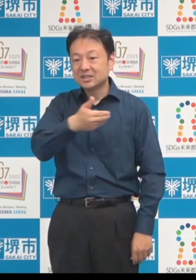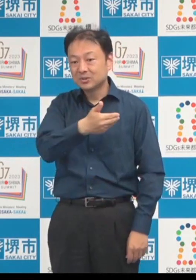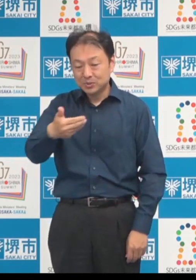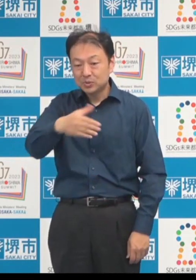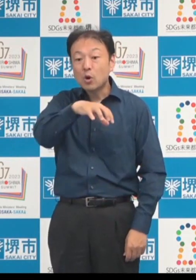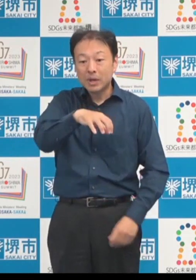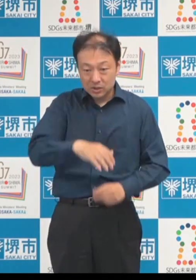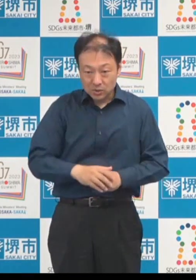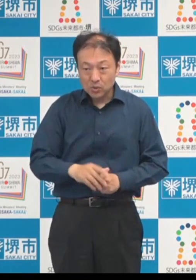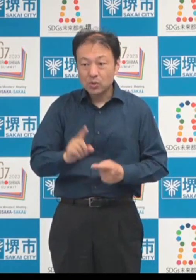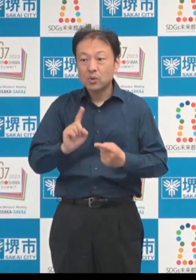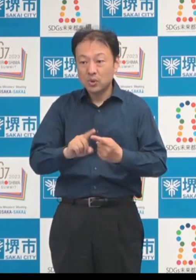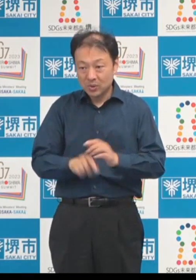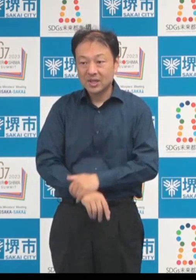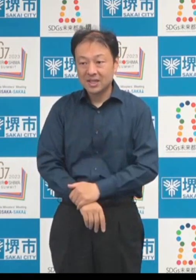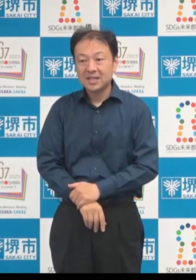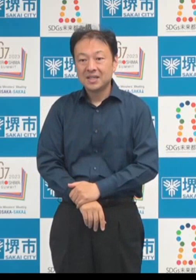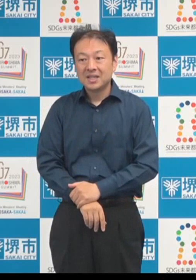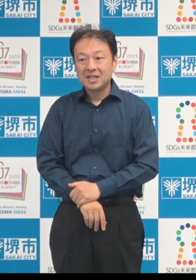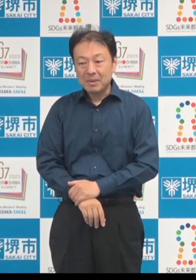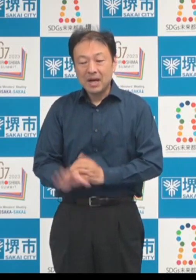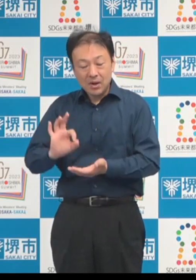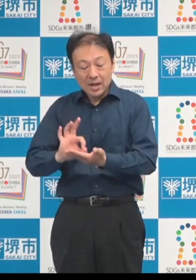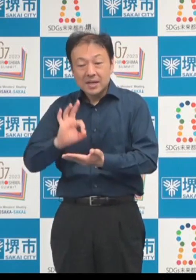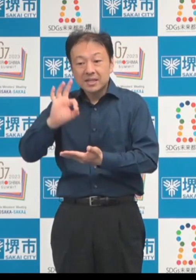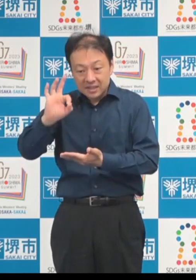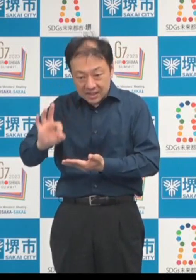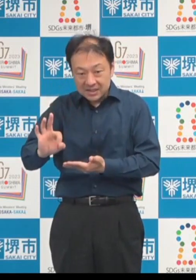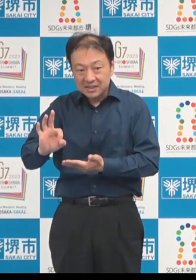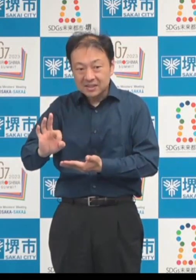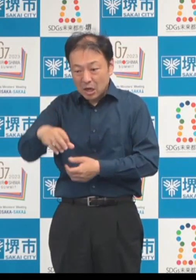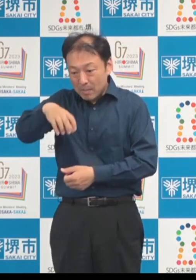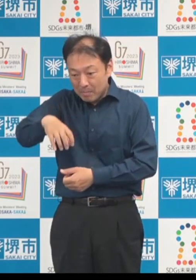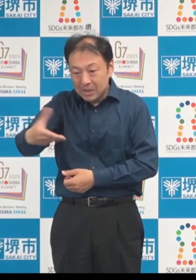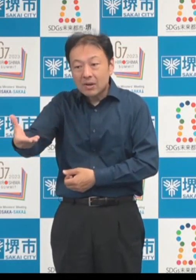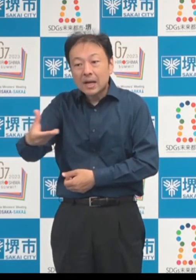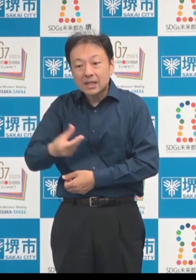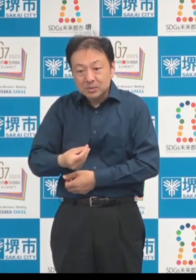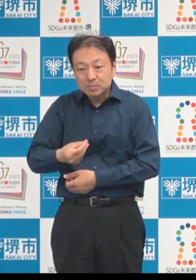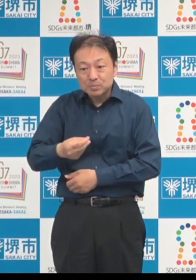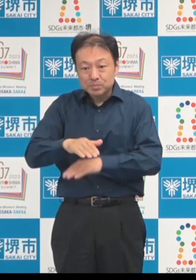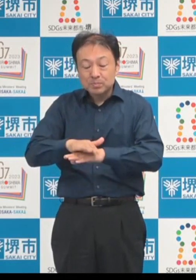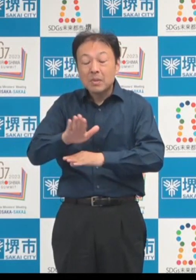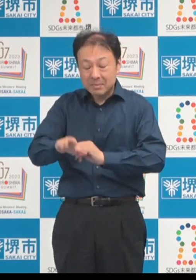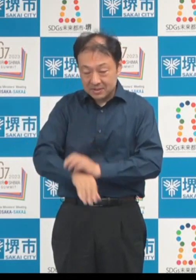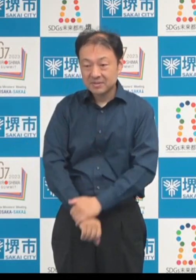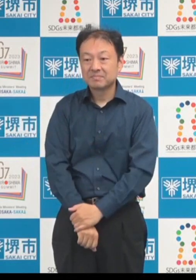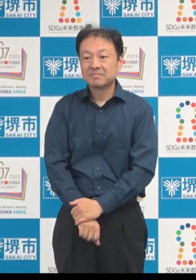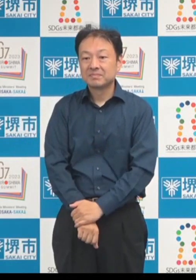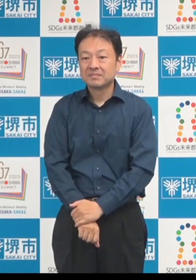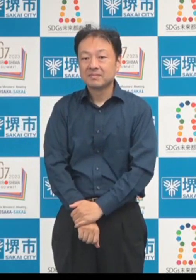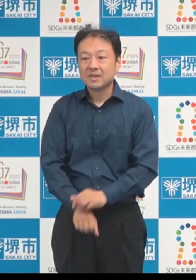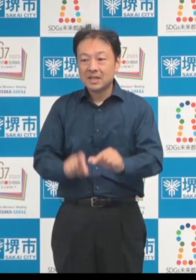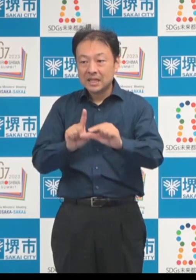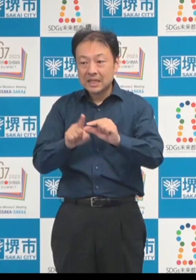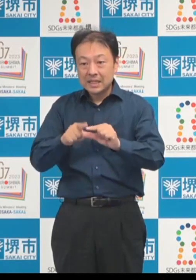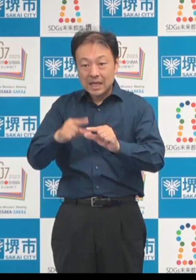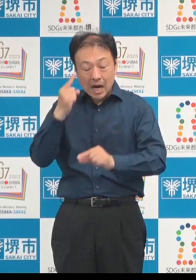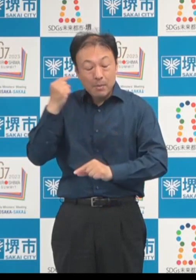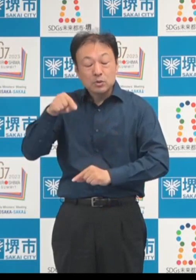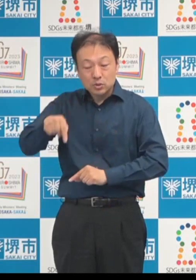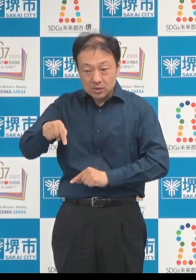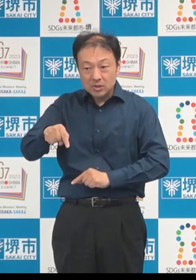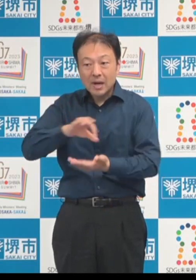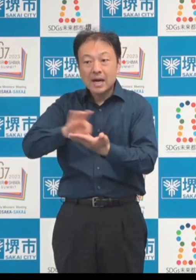有料で区画を貸したりするような取り組みも多く見られています。この場所は今利用料無料